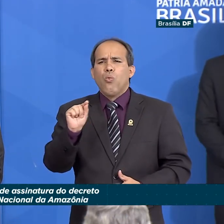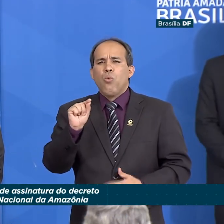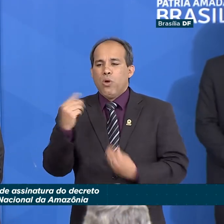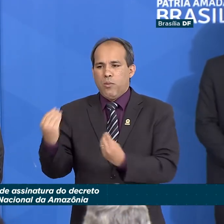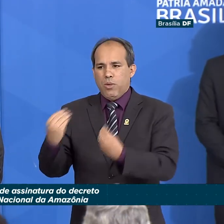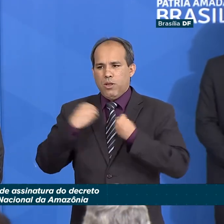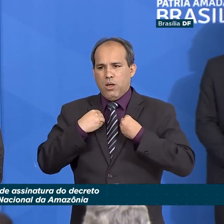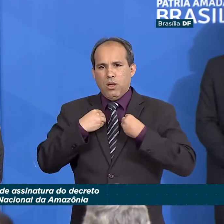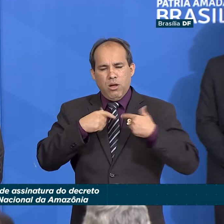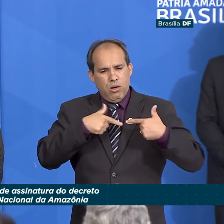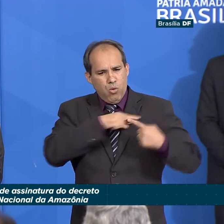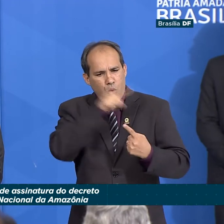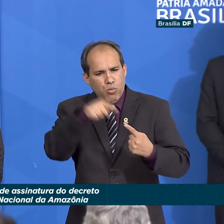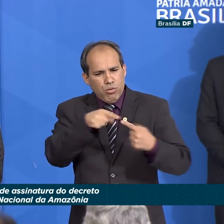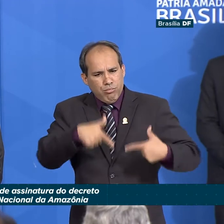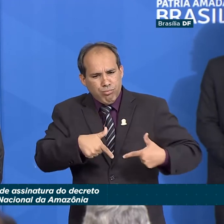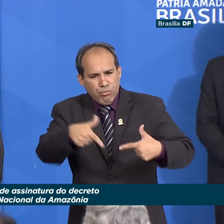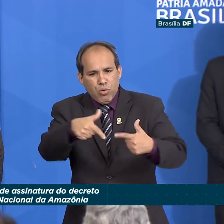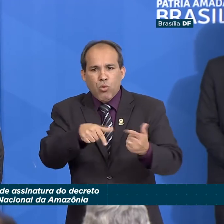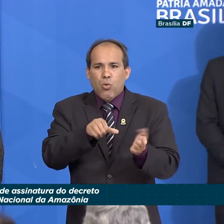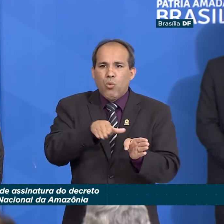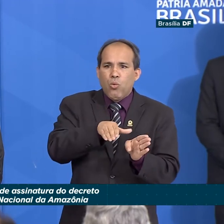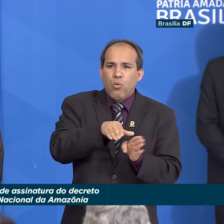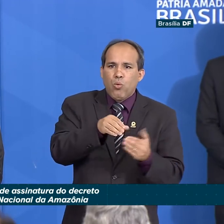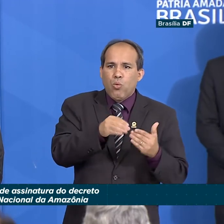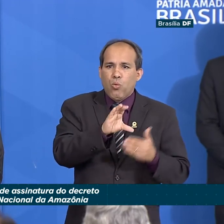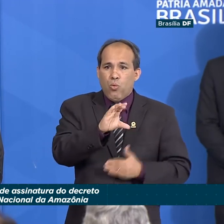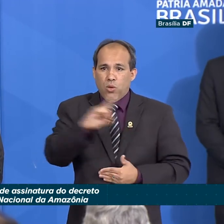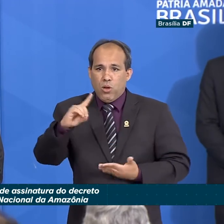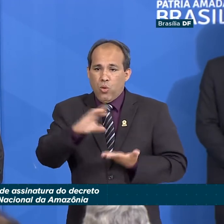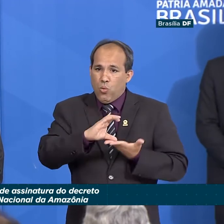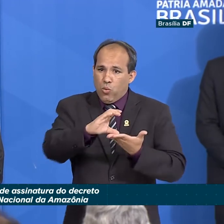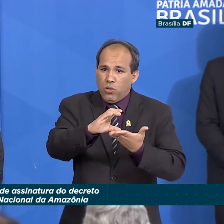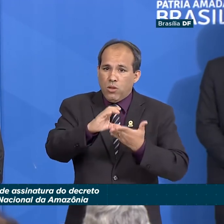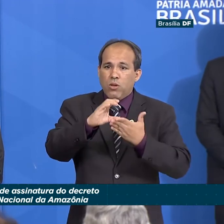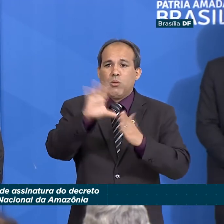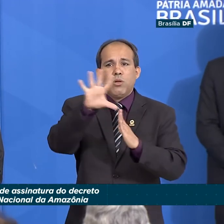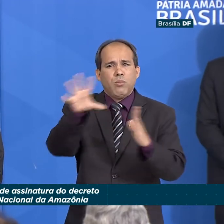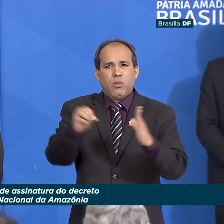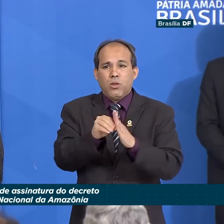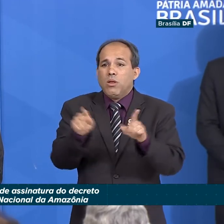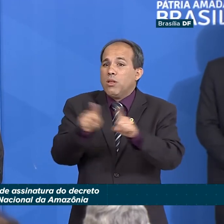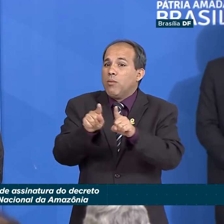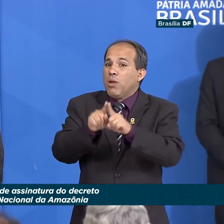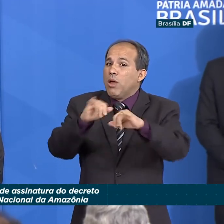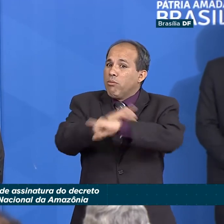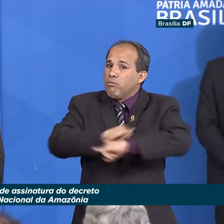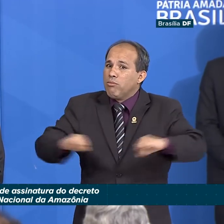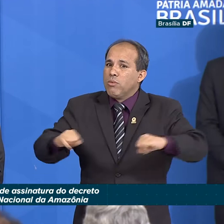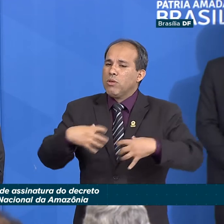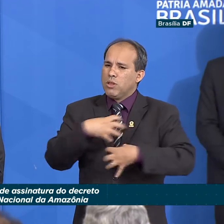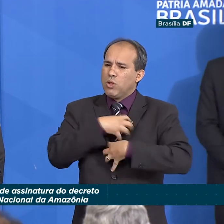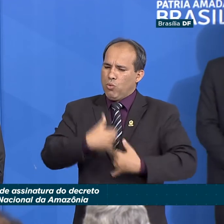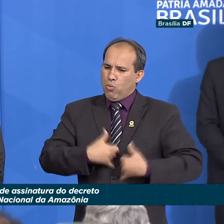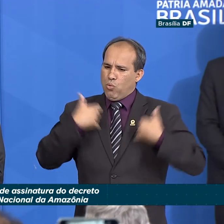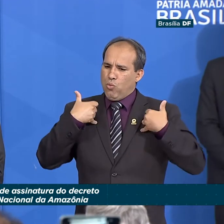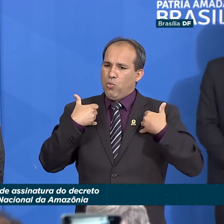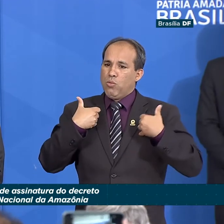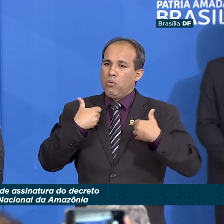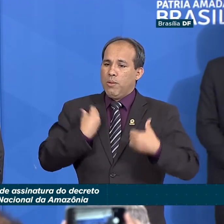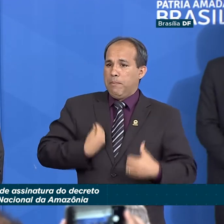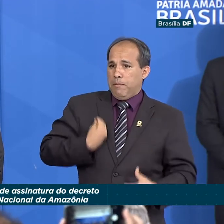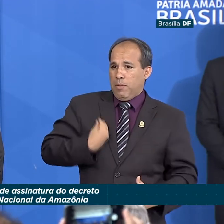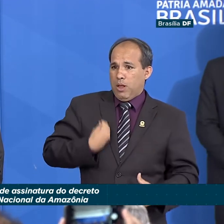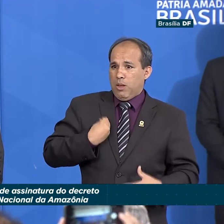atribuir-me a missão de coordenar o Conselho da Amazônia, digo-me também orgulhoso de fazer